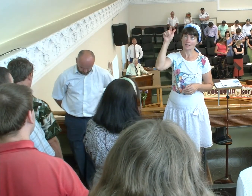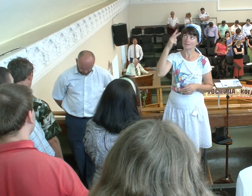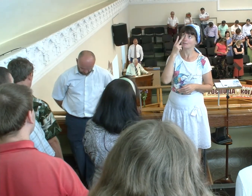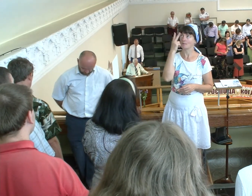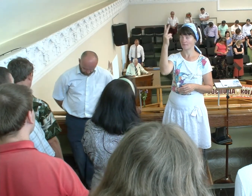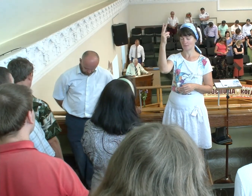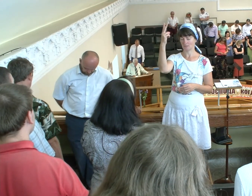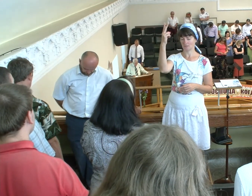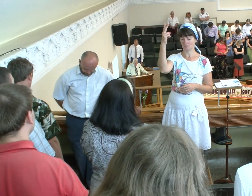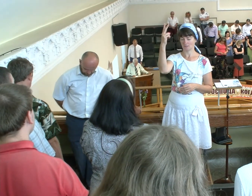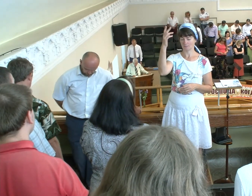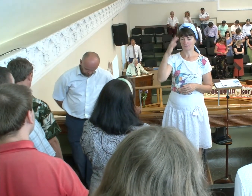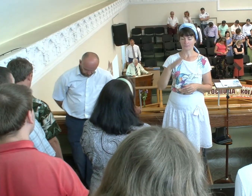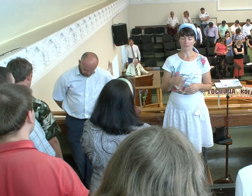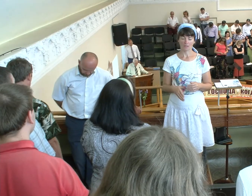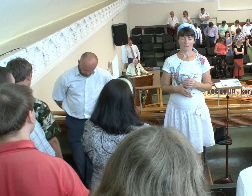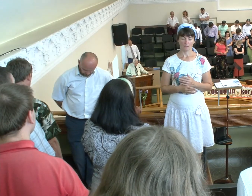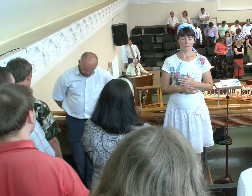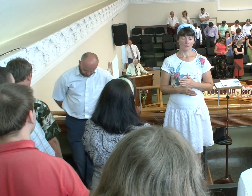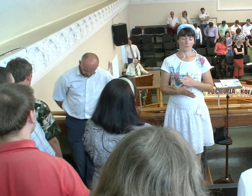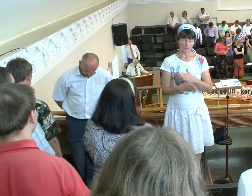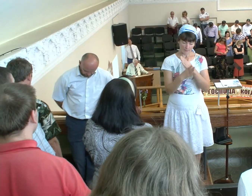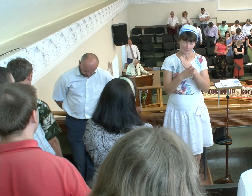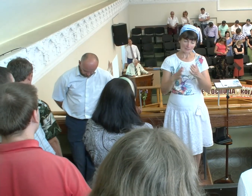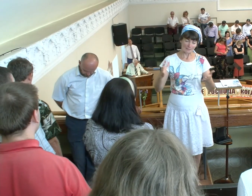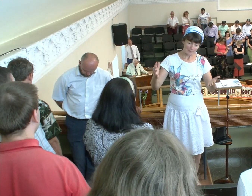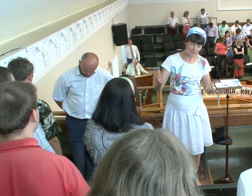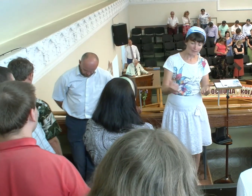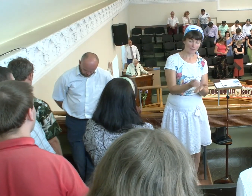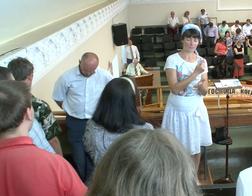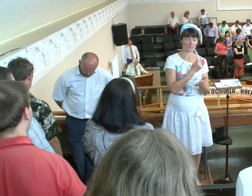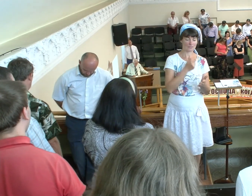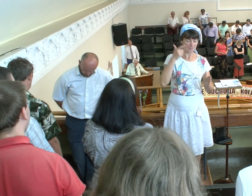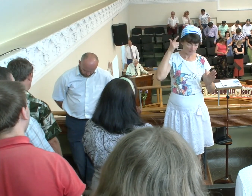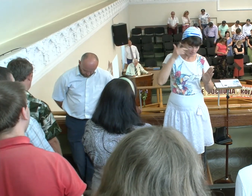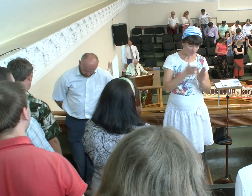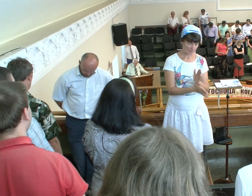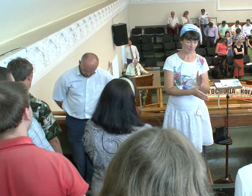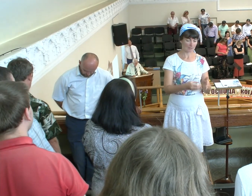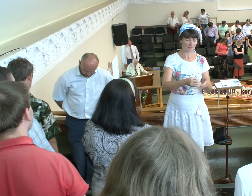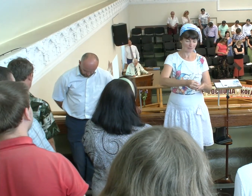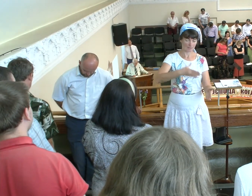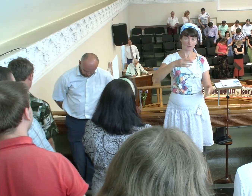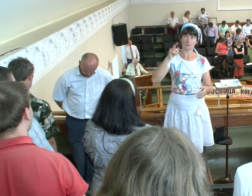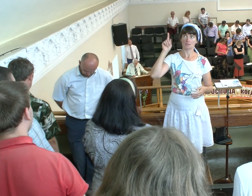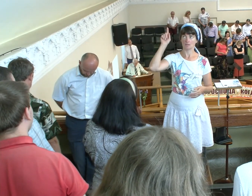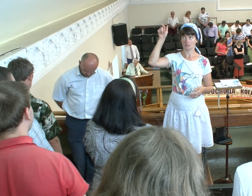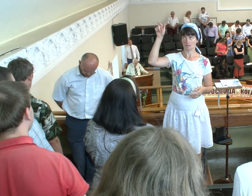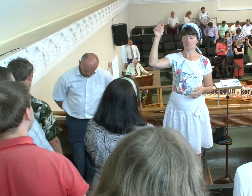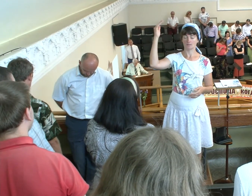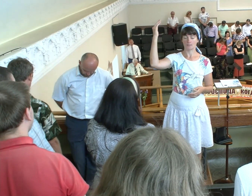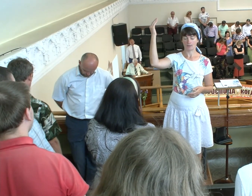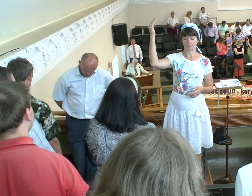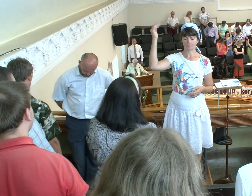терял, но помоги, как он потом приобрел понимание ценности, так и нам иметь